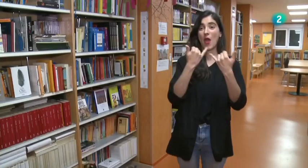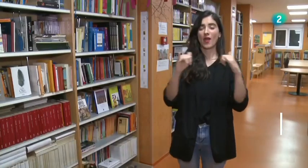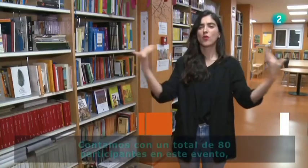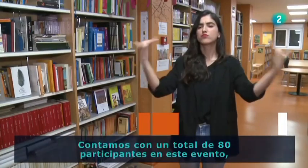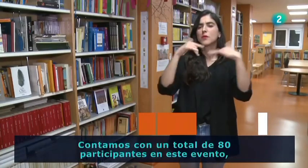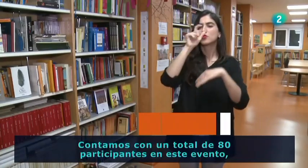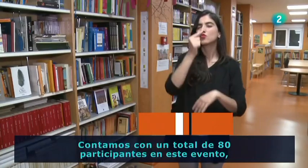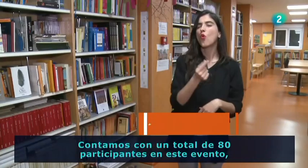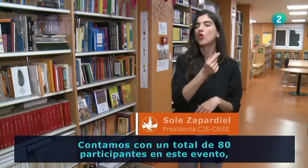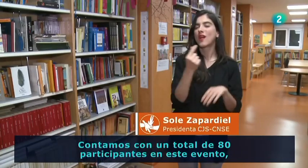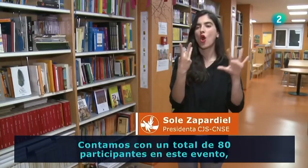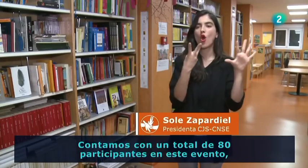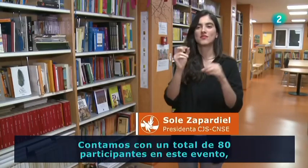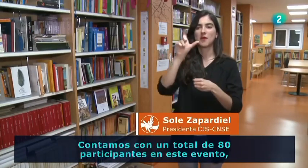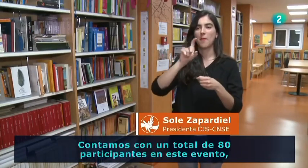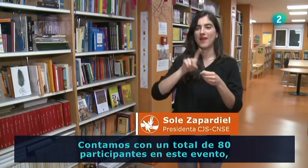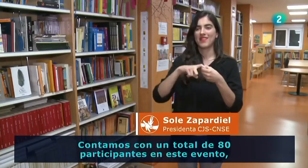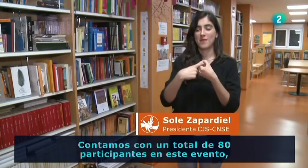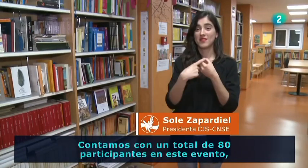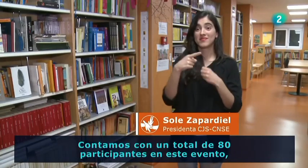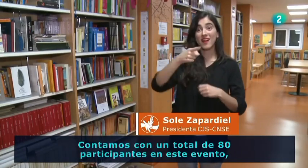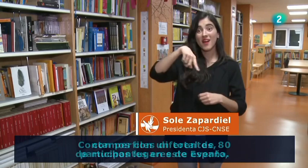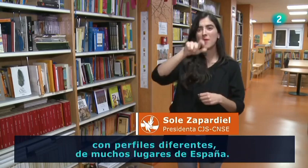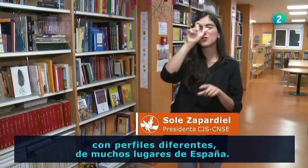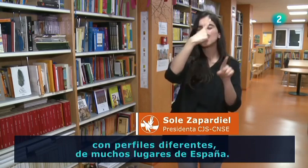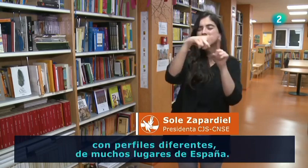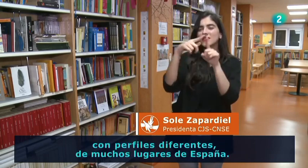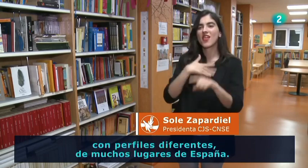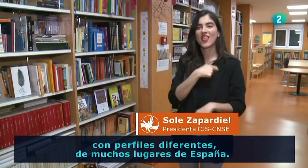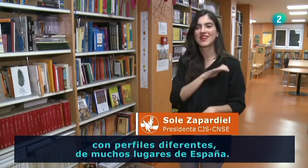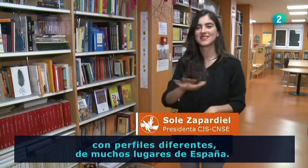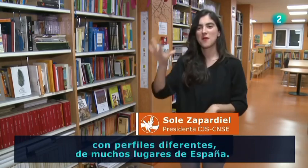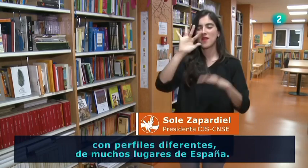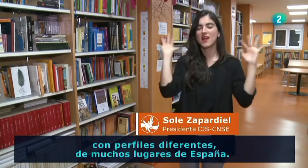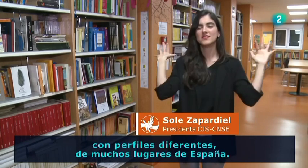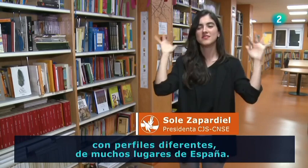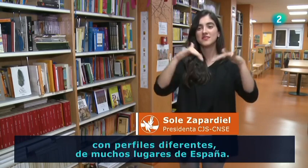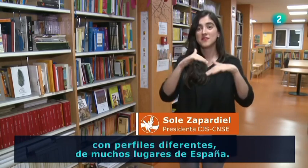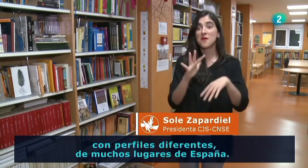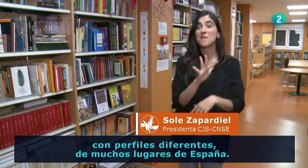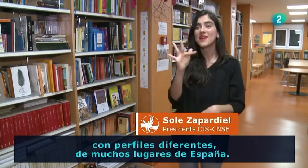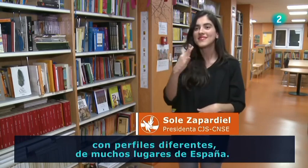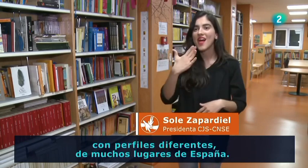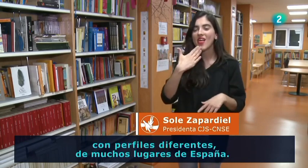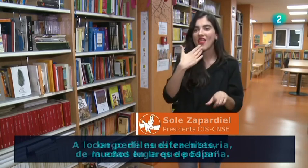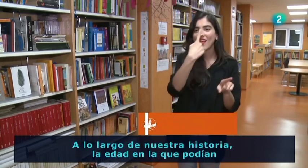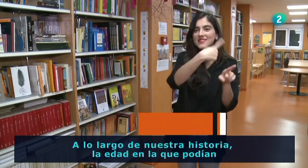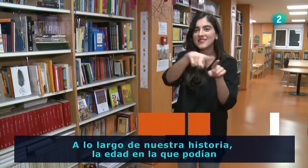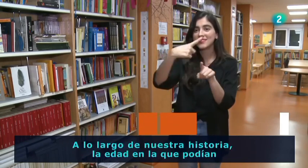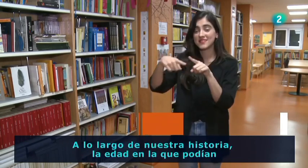Contamos con un total de 80 participantes en este evento, con perfiles diferentes. Vienen de muchos lugares de España. A lo largo de nuestra